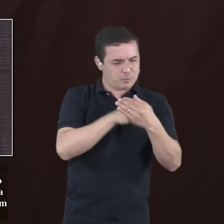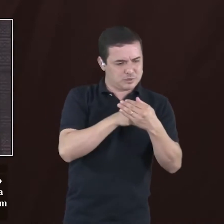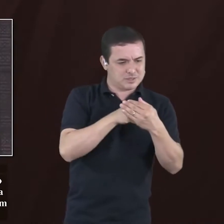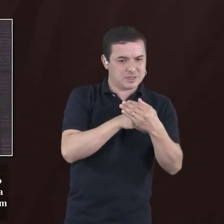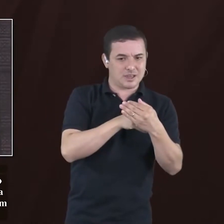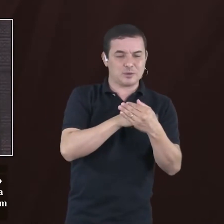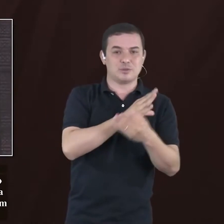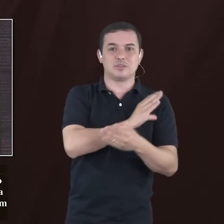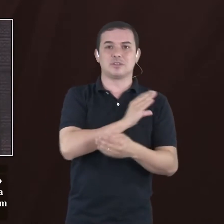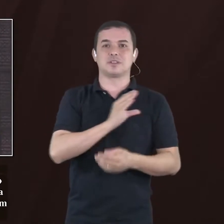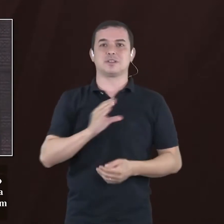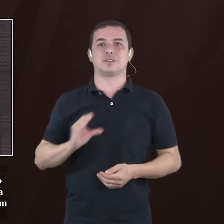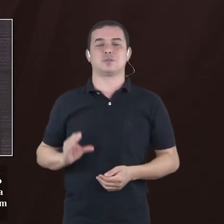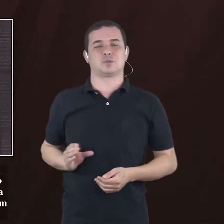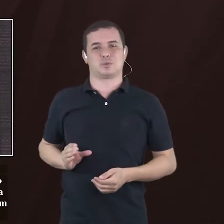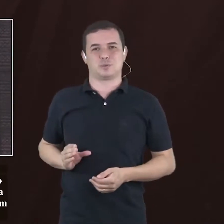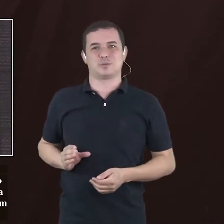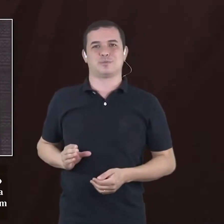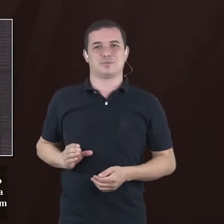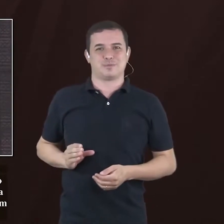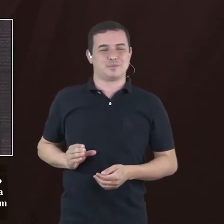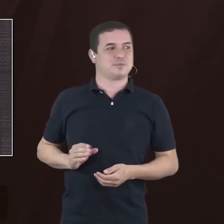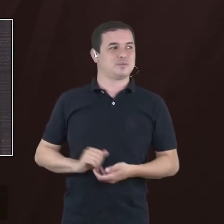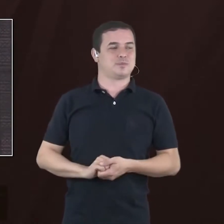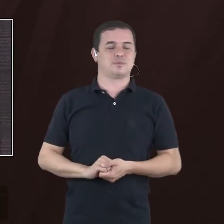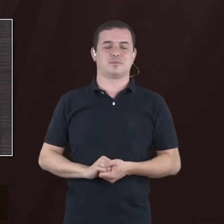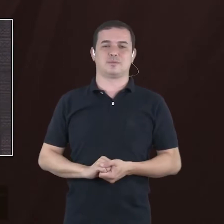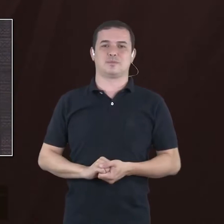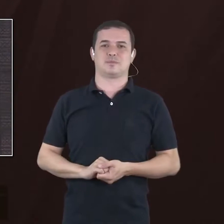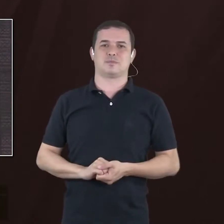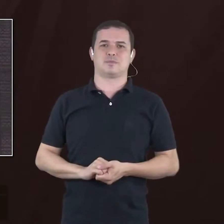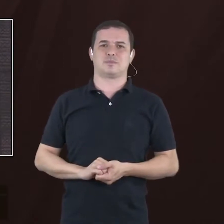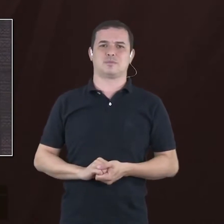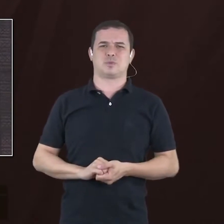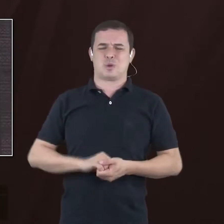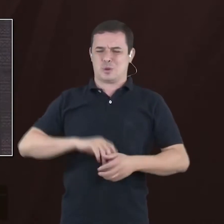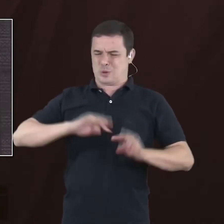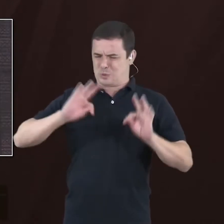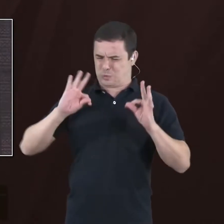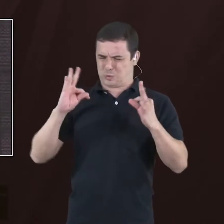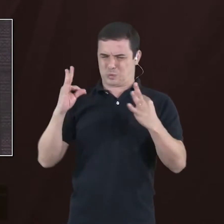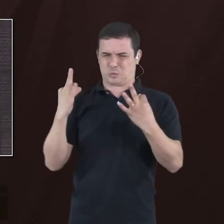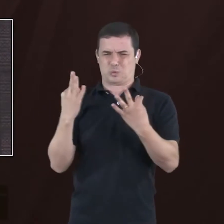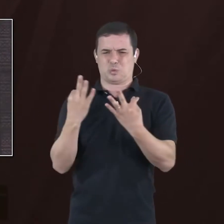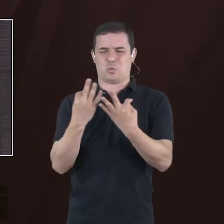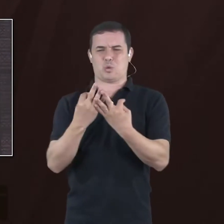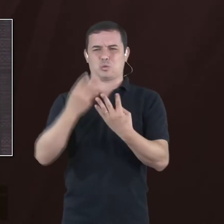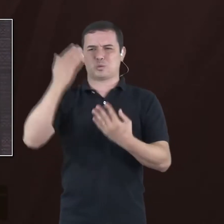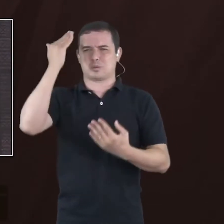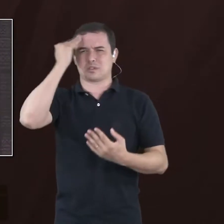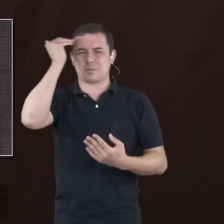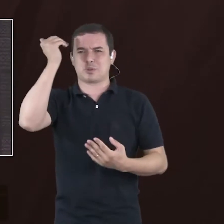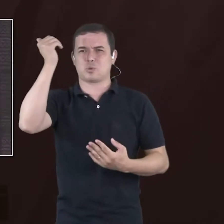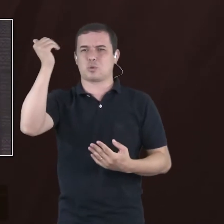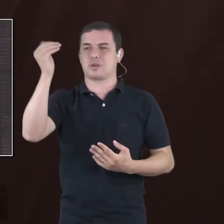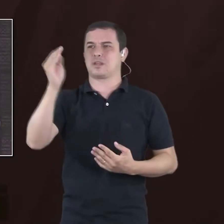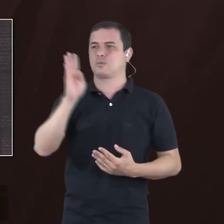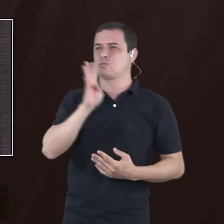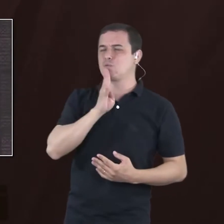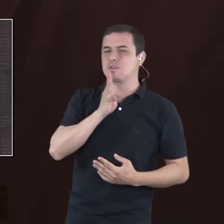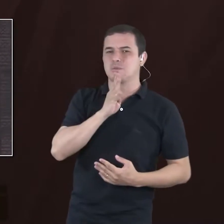de Cristo, em quem todos os tesouros da sabedoria e do conhecimento